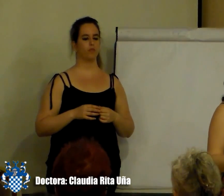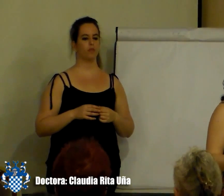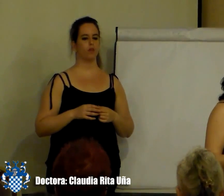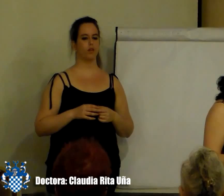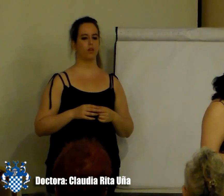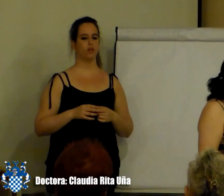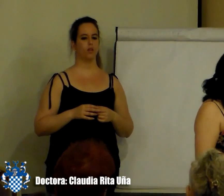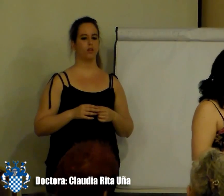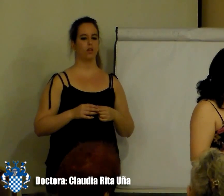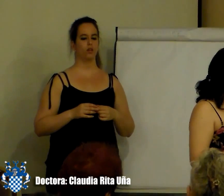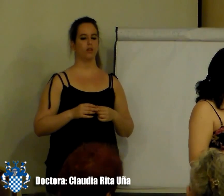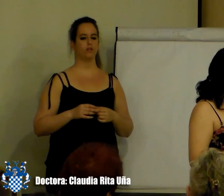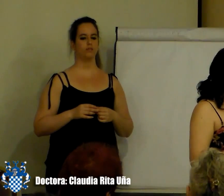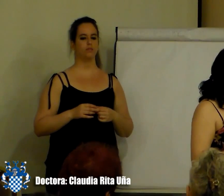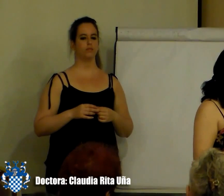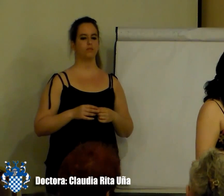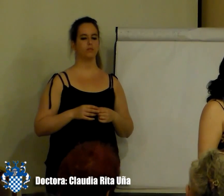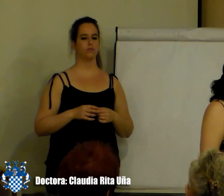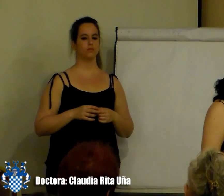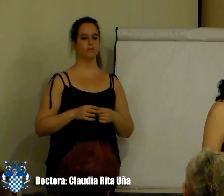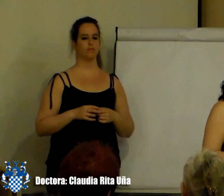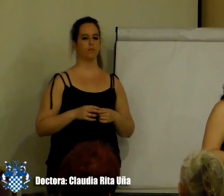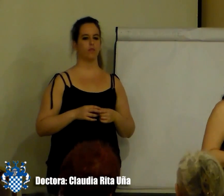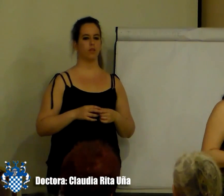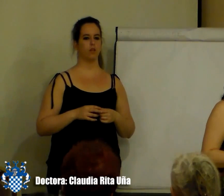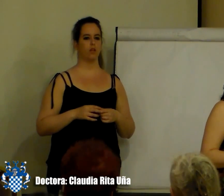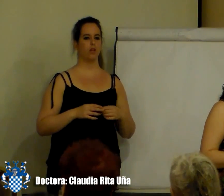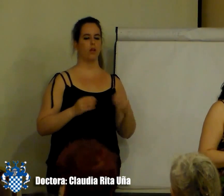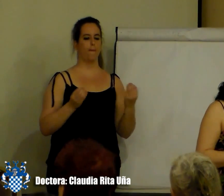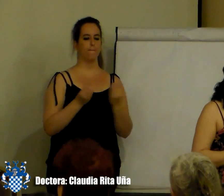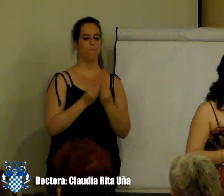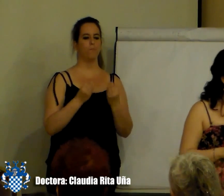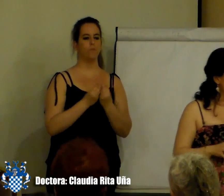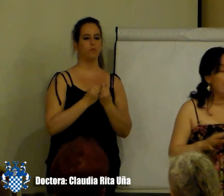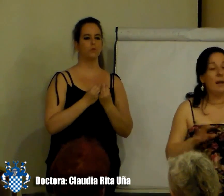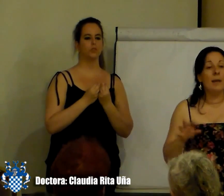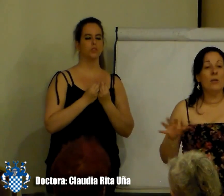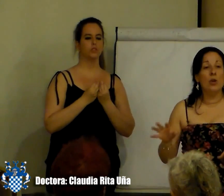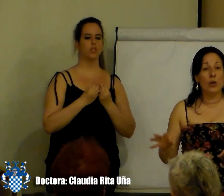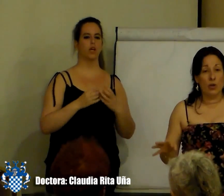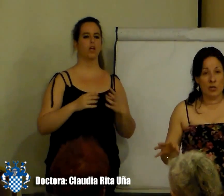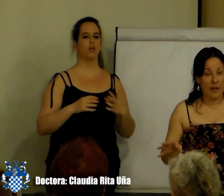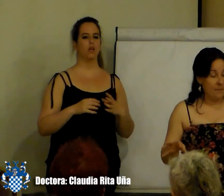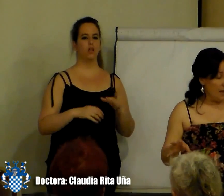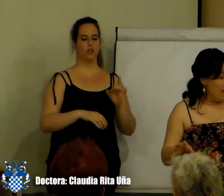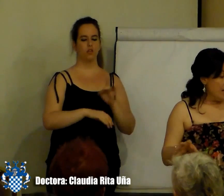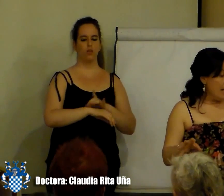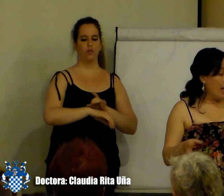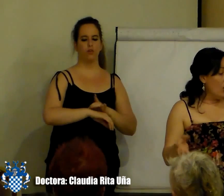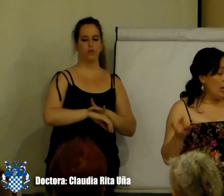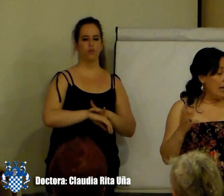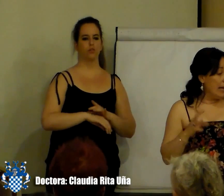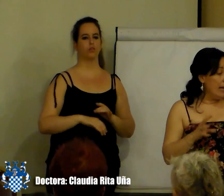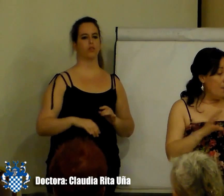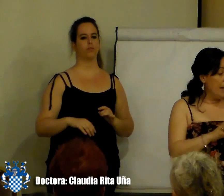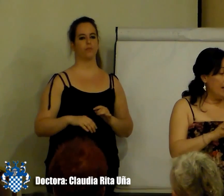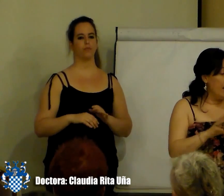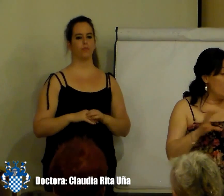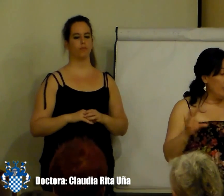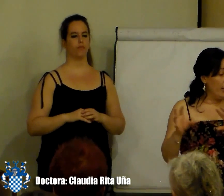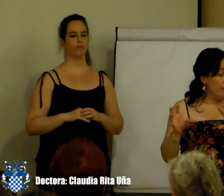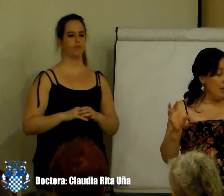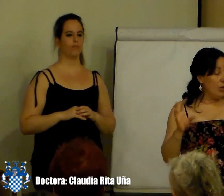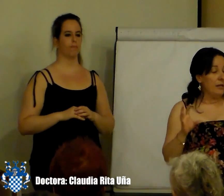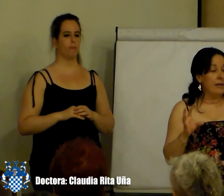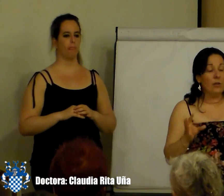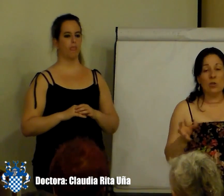el paciente. Hay una mayor excitabilidad de la vía sensitiva y de la vía dolorosa. Y acá lo que les quería explicar